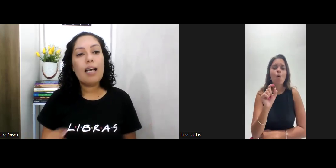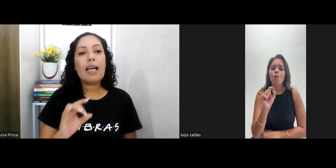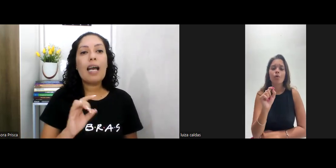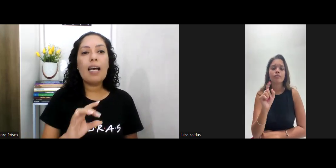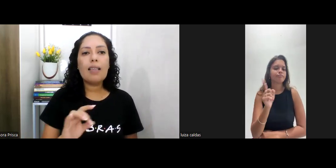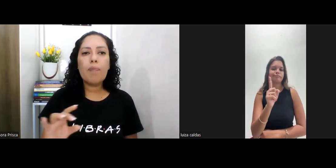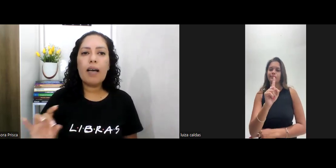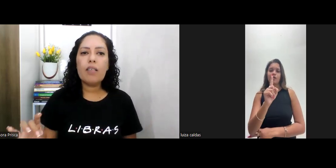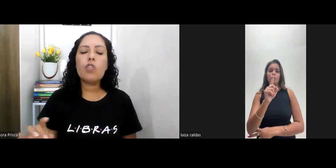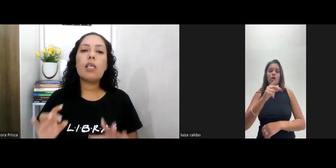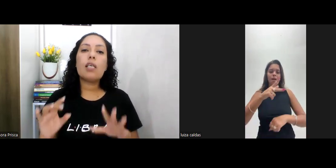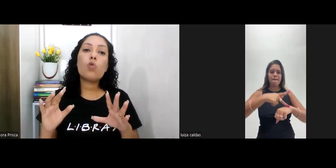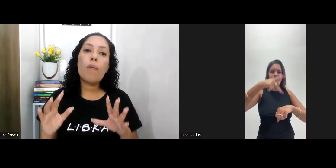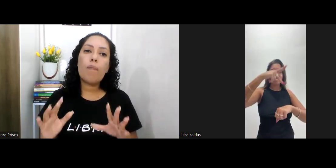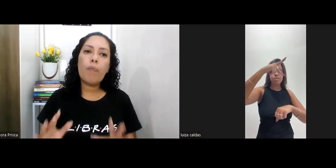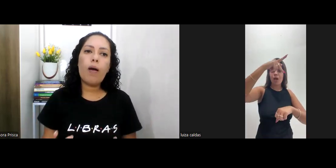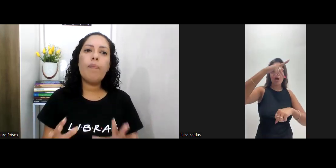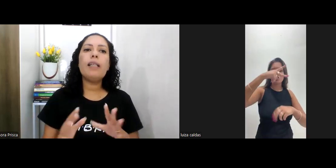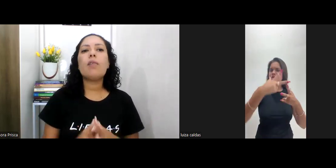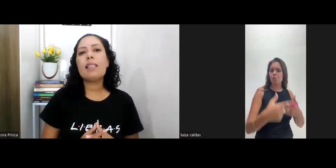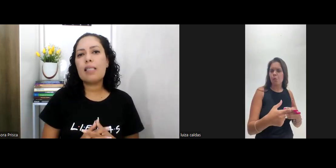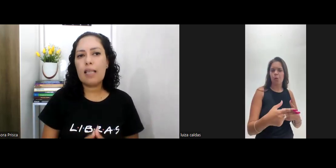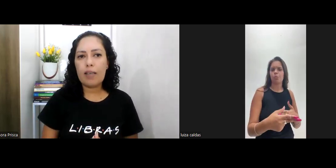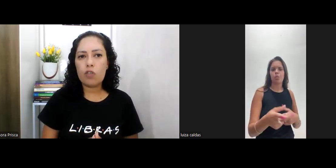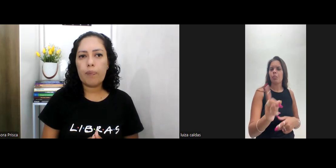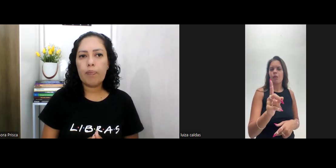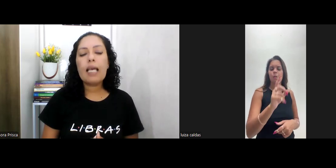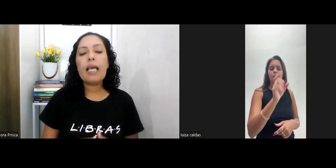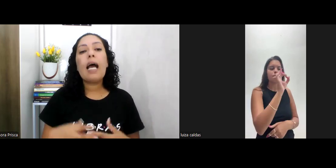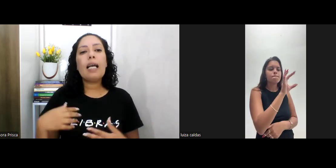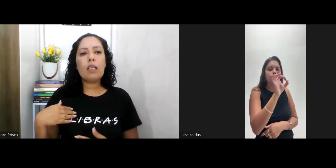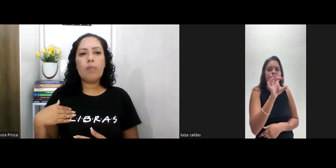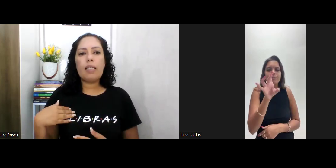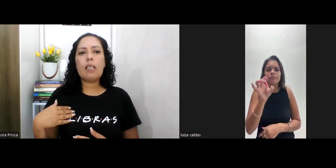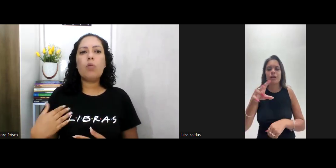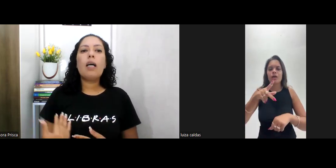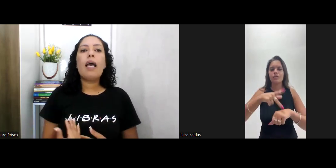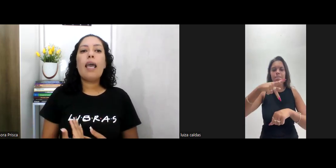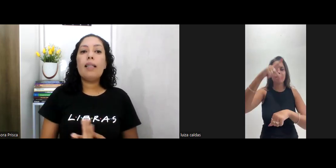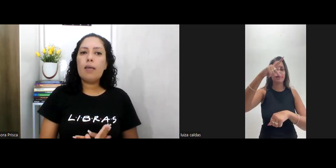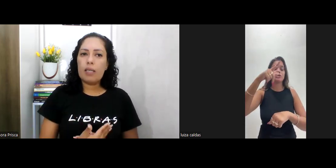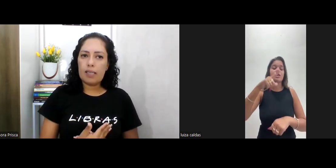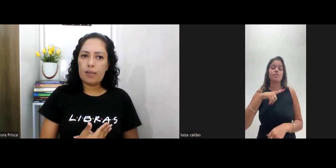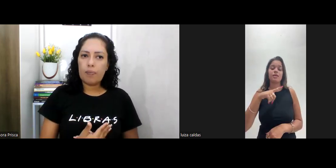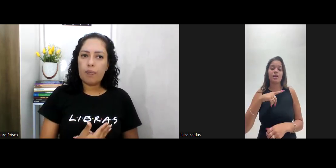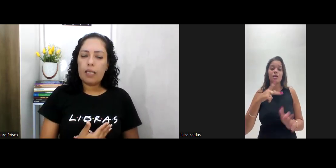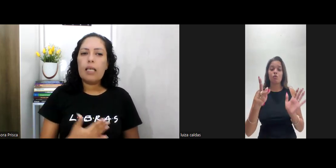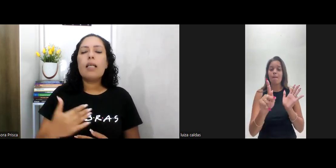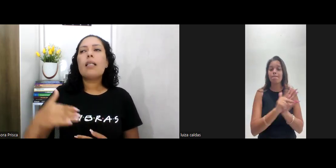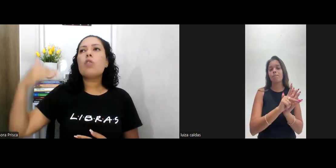universal. Cada país tem a sua própria língua de sinais. Aqui no Brasil é a